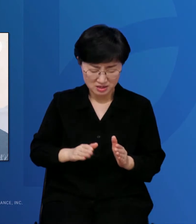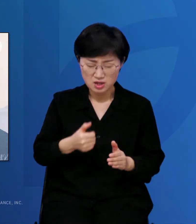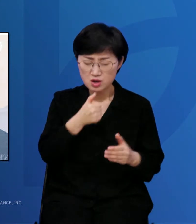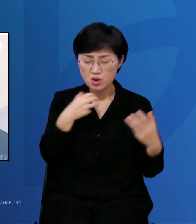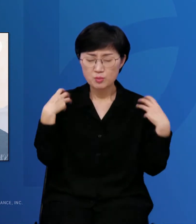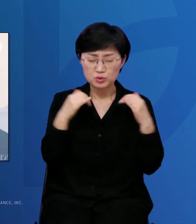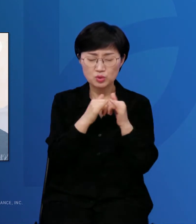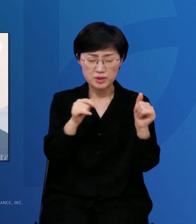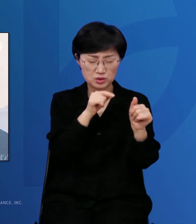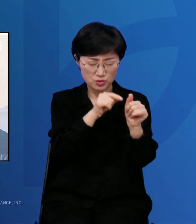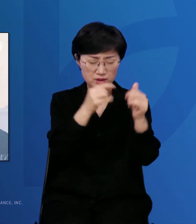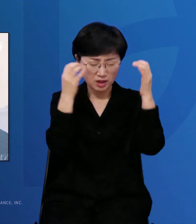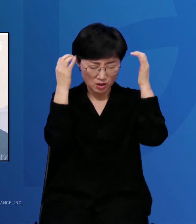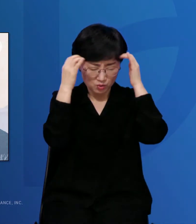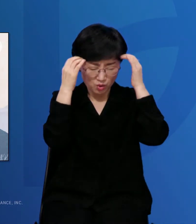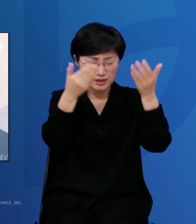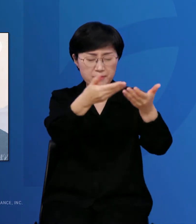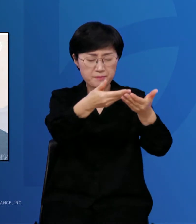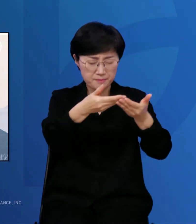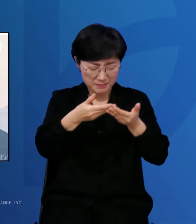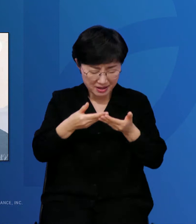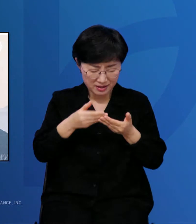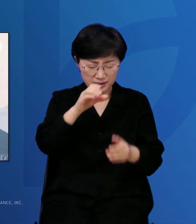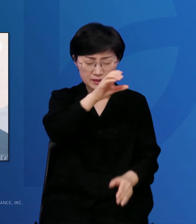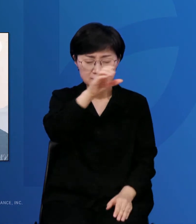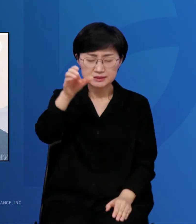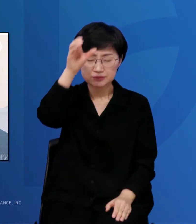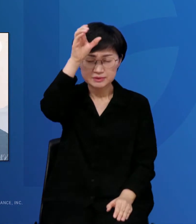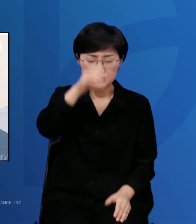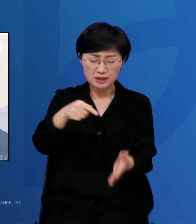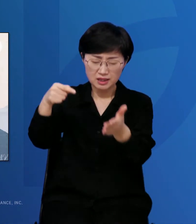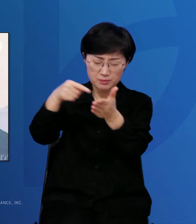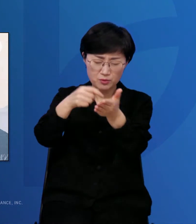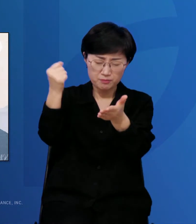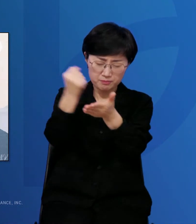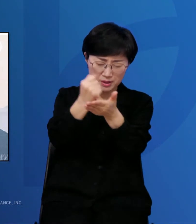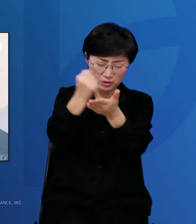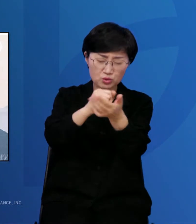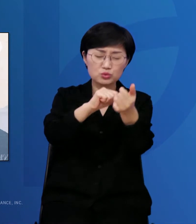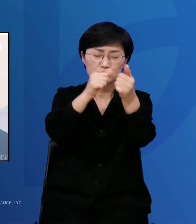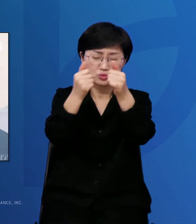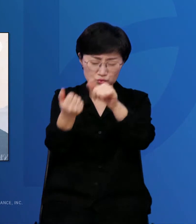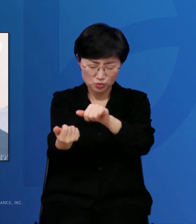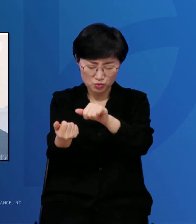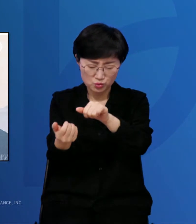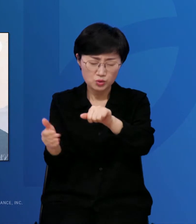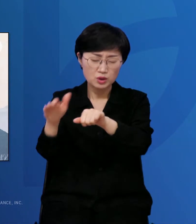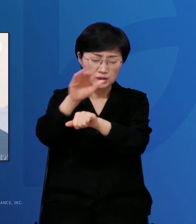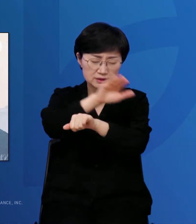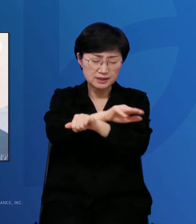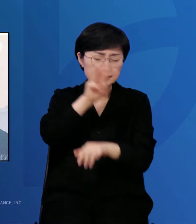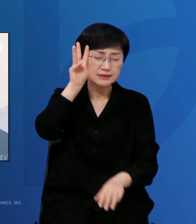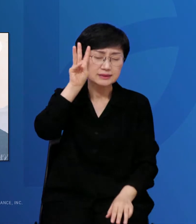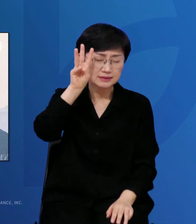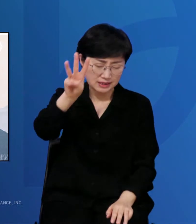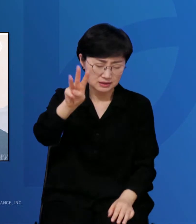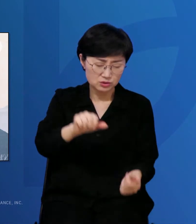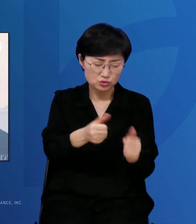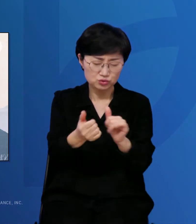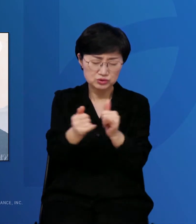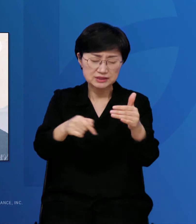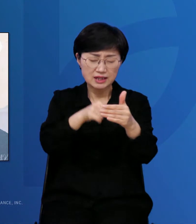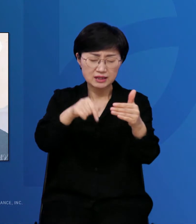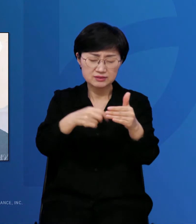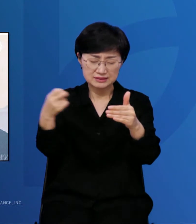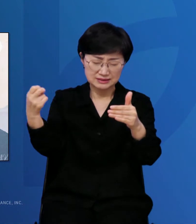마리아에게 나시고 본디오 빌라도에게 고난을 받으사 십자가에 못 박혀 죽으시고 장사한 지 사흘 만에